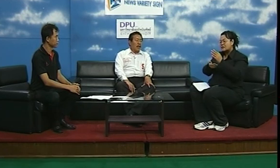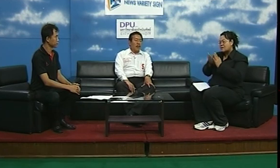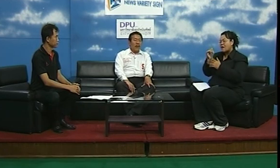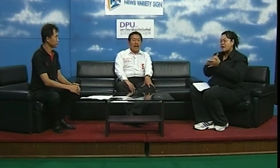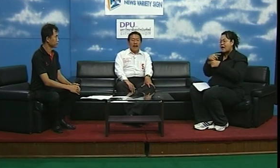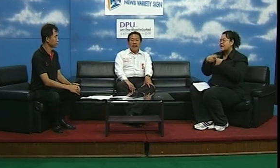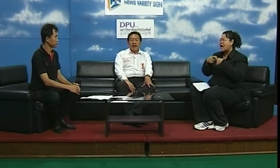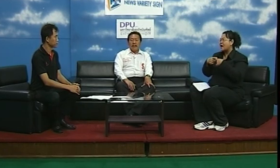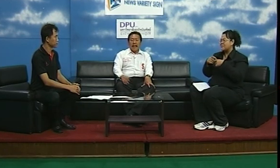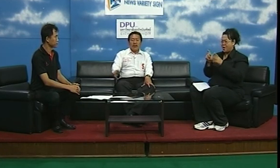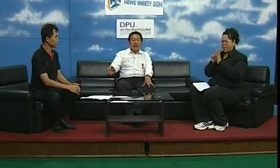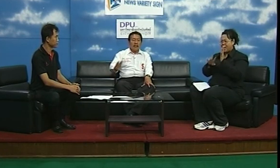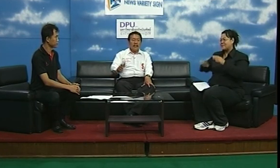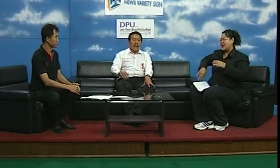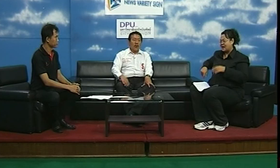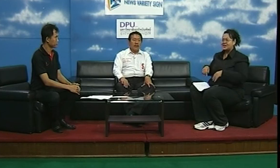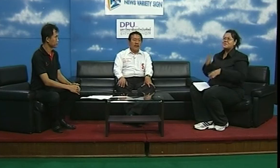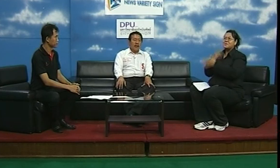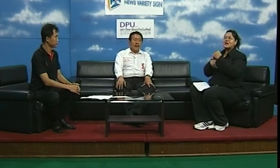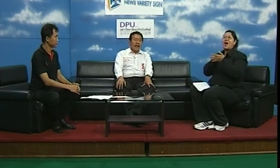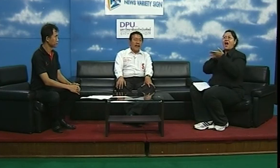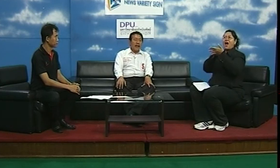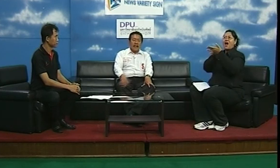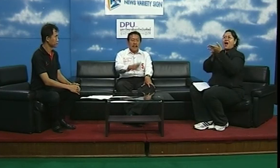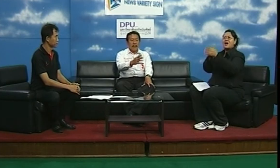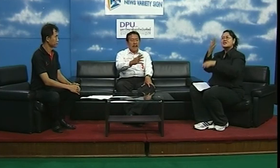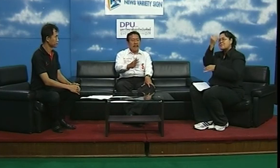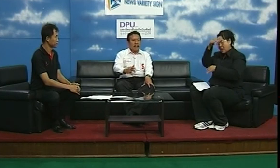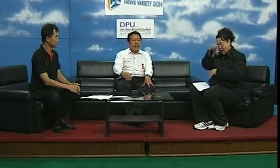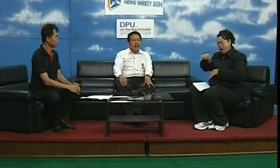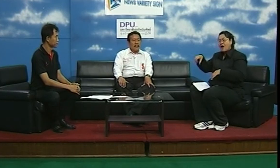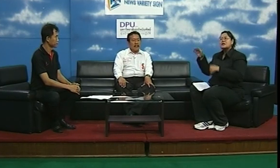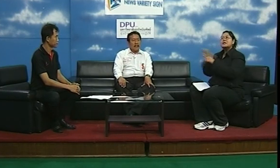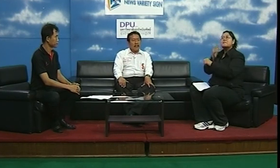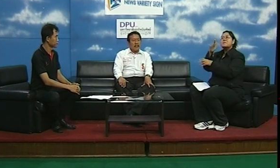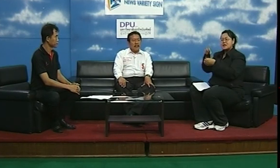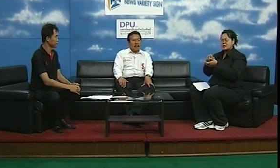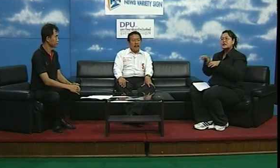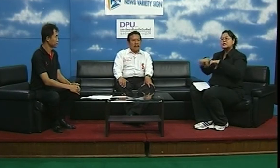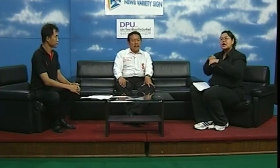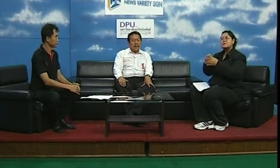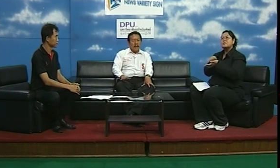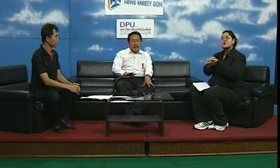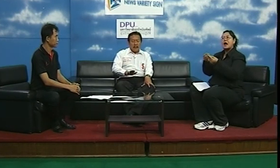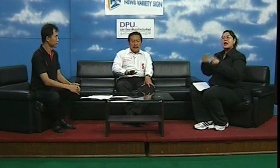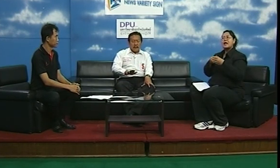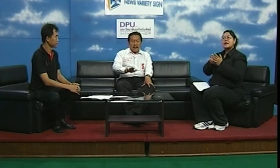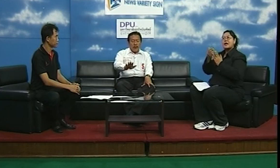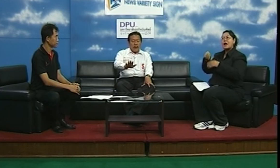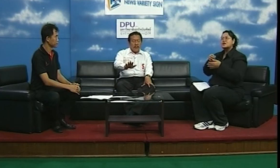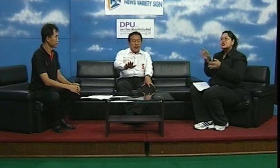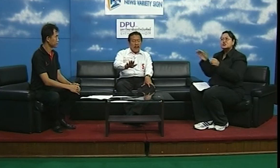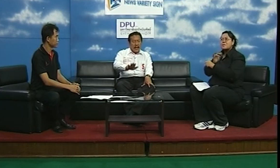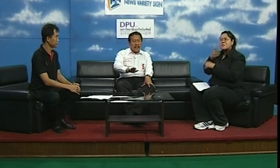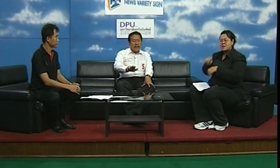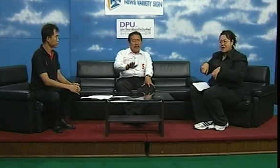แทีหัง เพว่ามีแงทวงตงจากคนพิการว่าทำไมไม่จัสันส่งอน